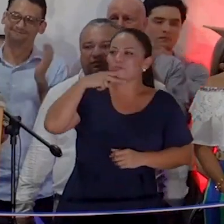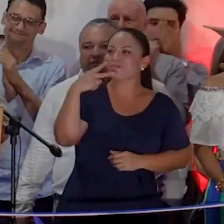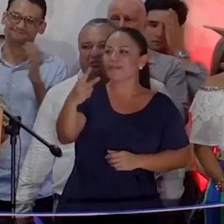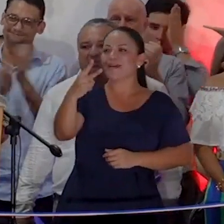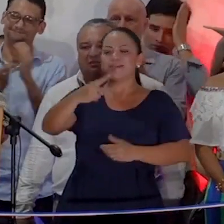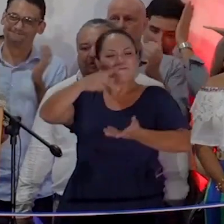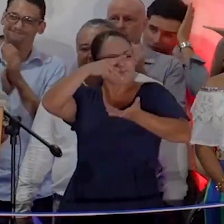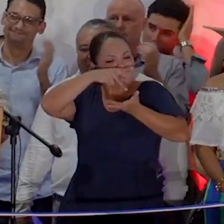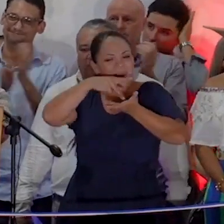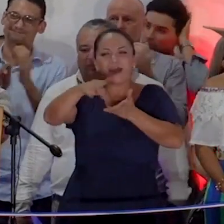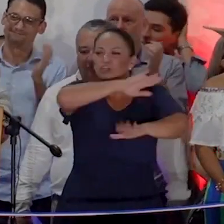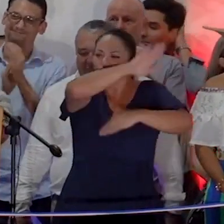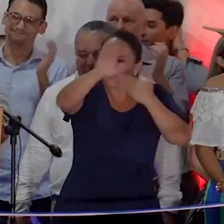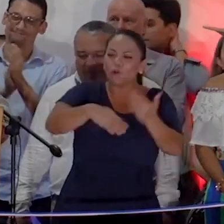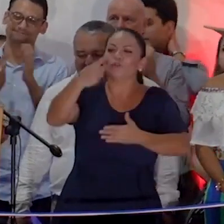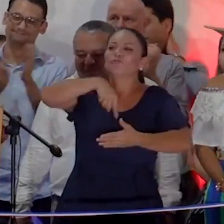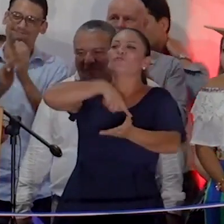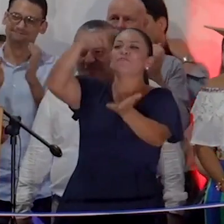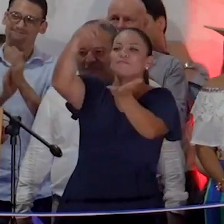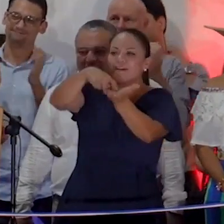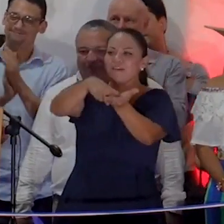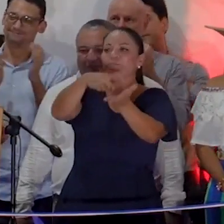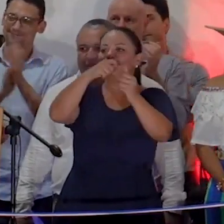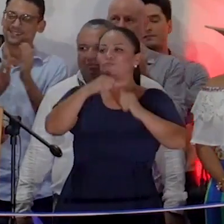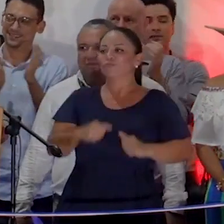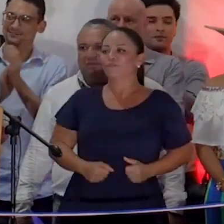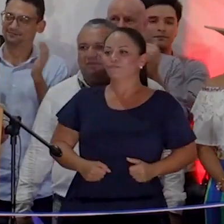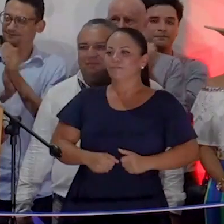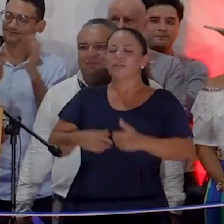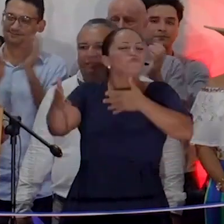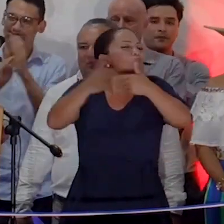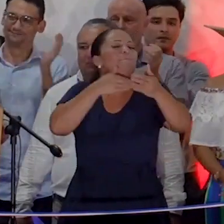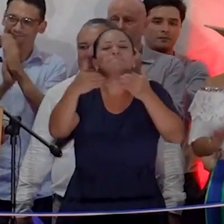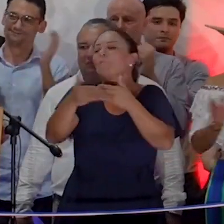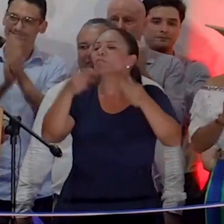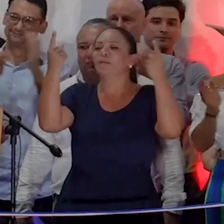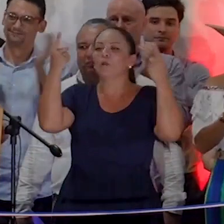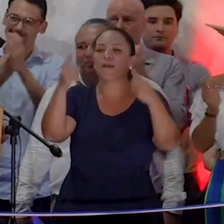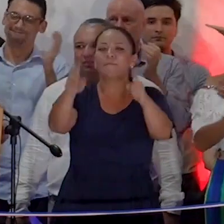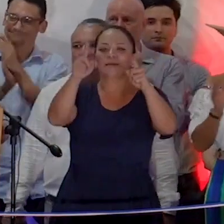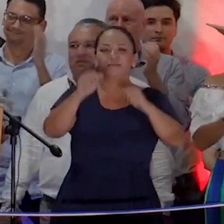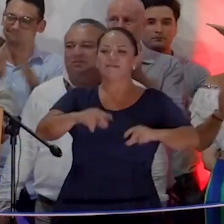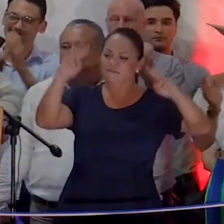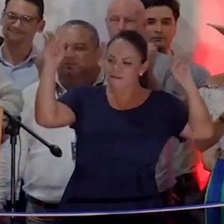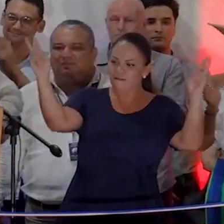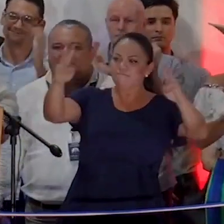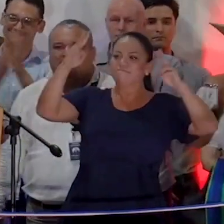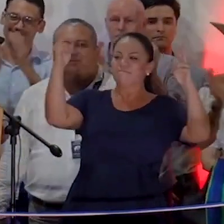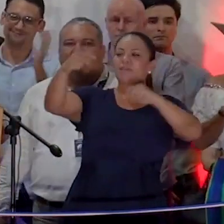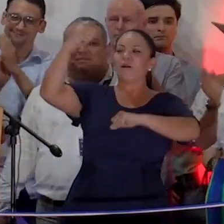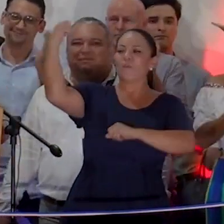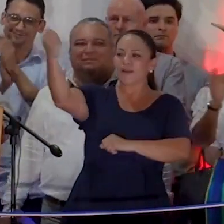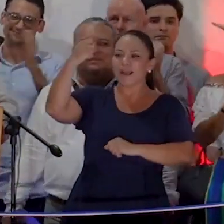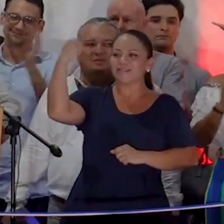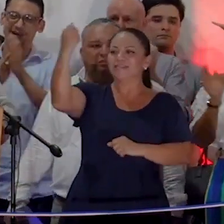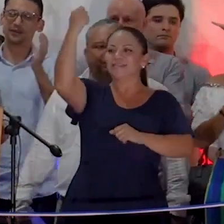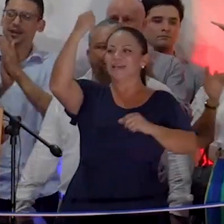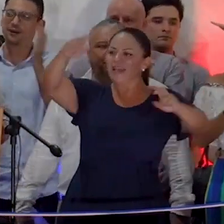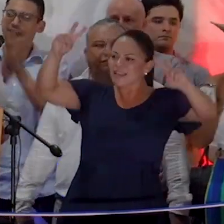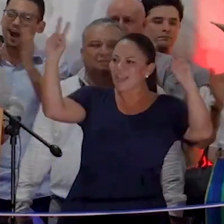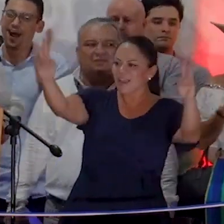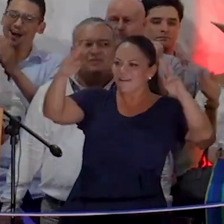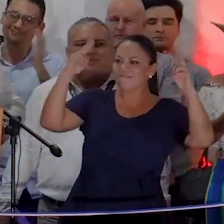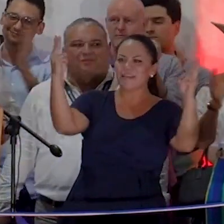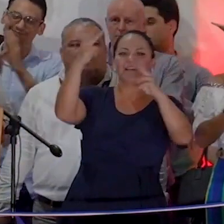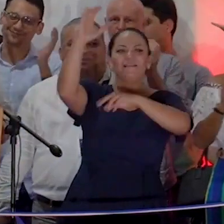y pagarles lo que les debemos. Pase lo que pase. ¡Que viva Guanacaste! ¡Que